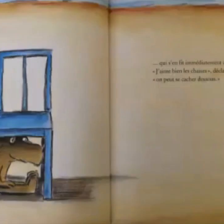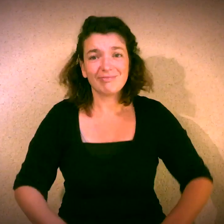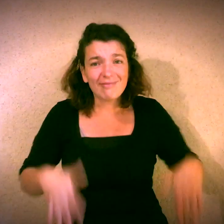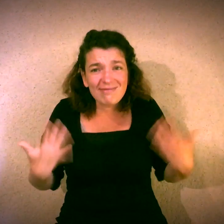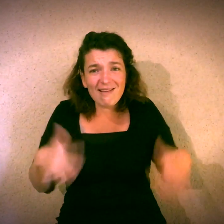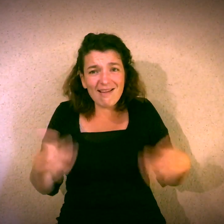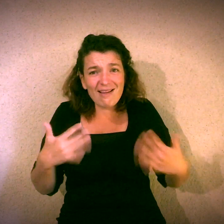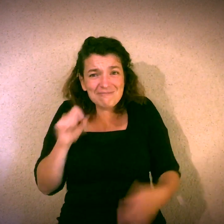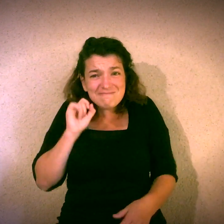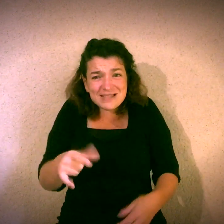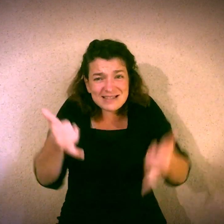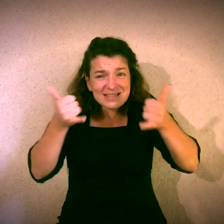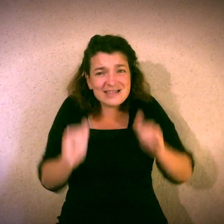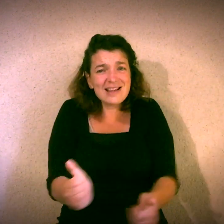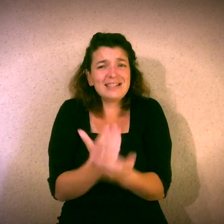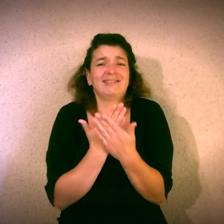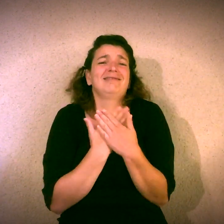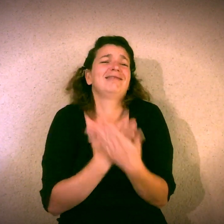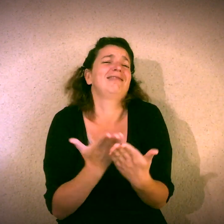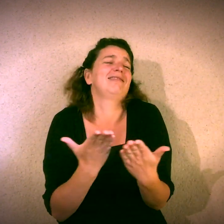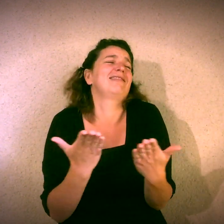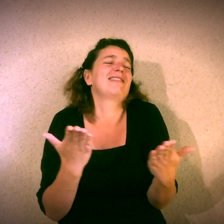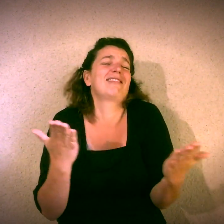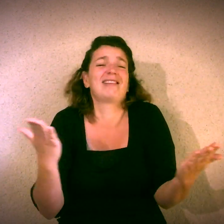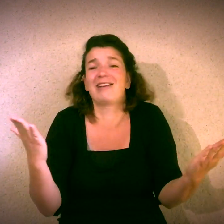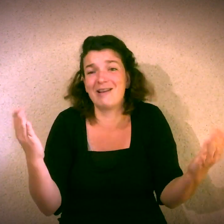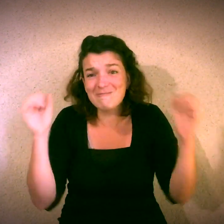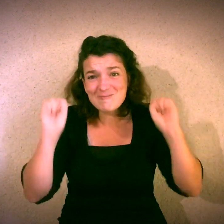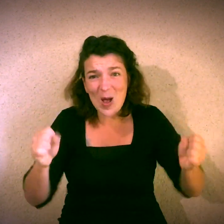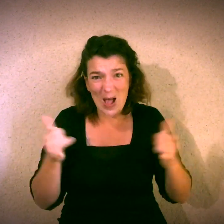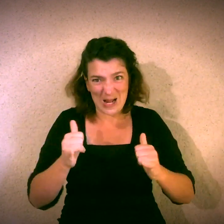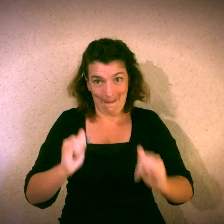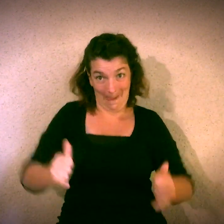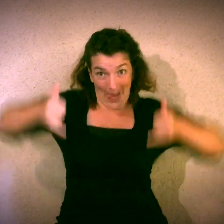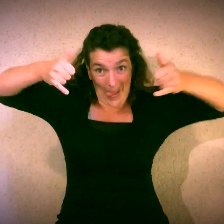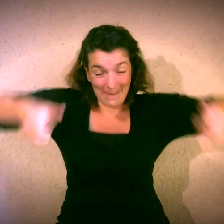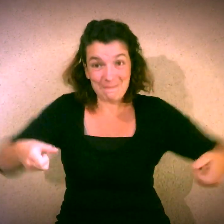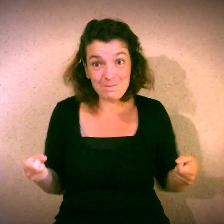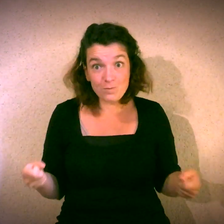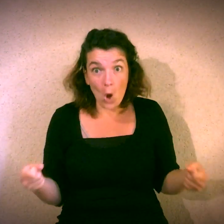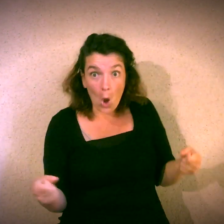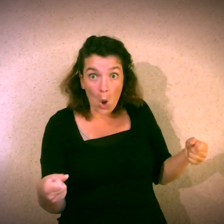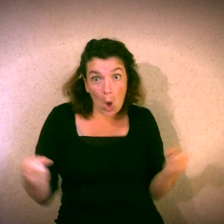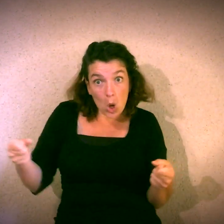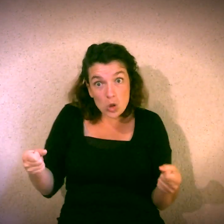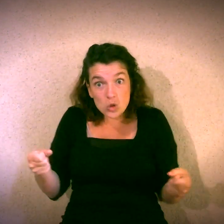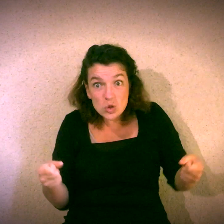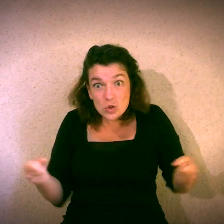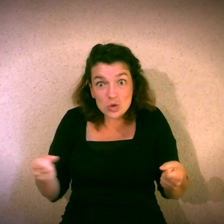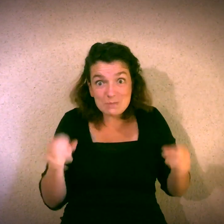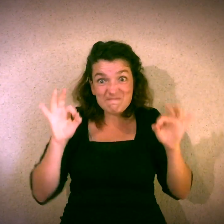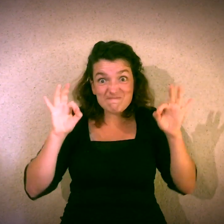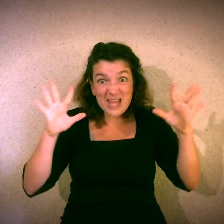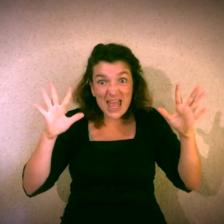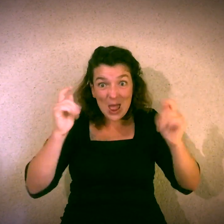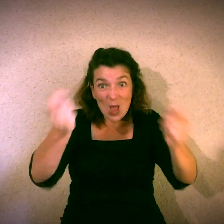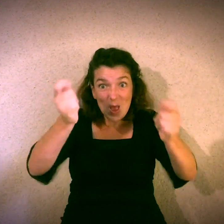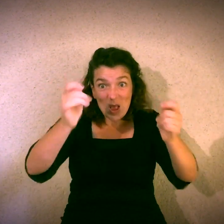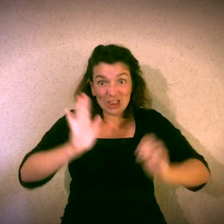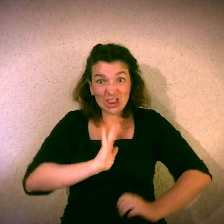C'est le minimum du minimum, lança Escarbille. Une chaise, c'est magique. On peut la